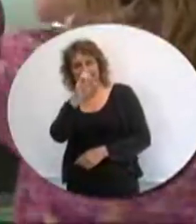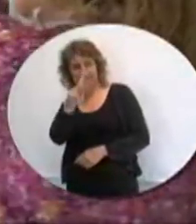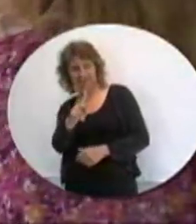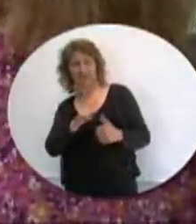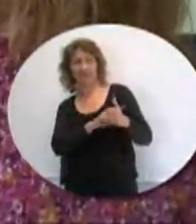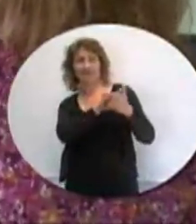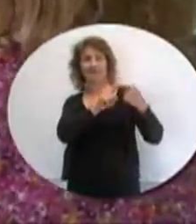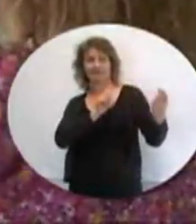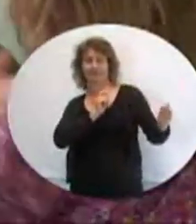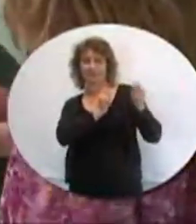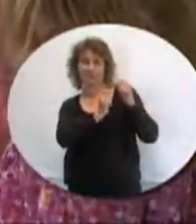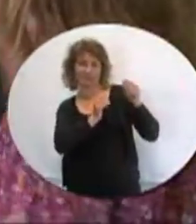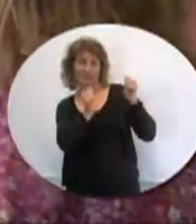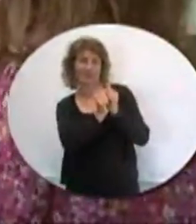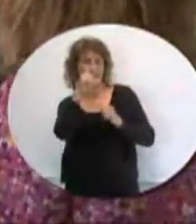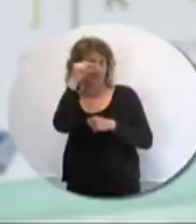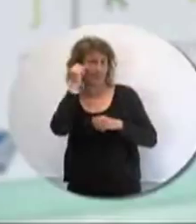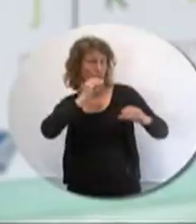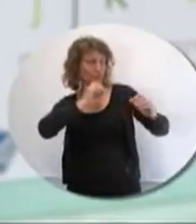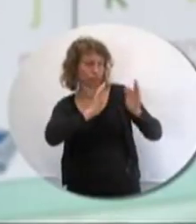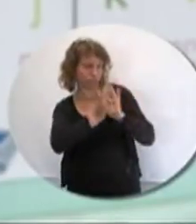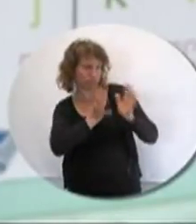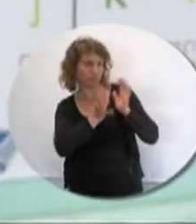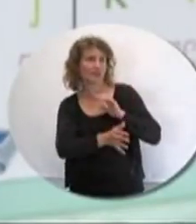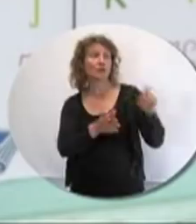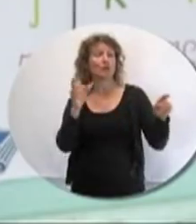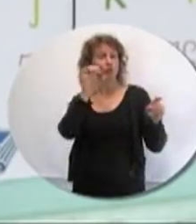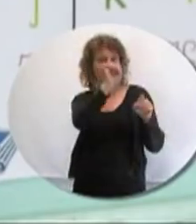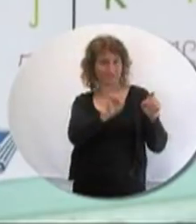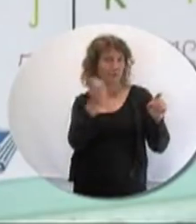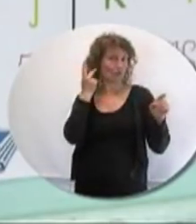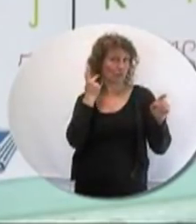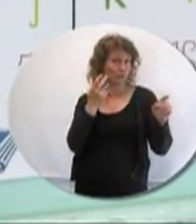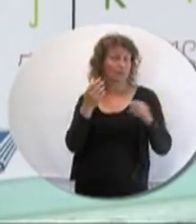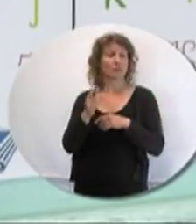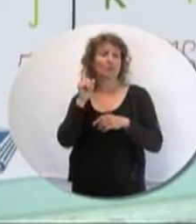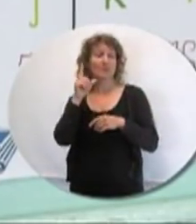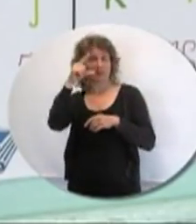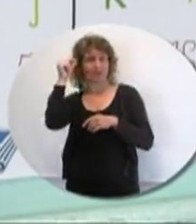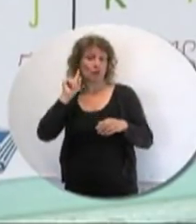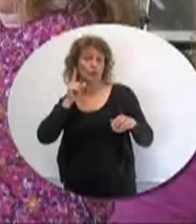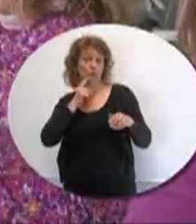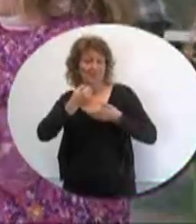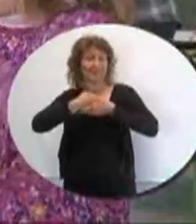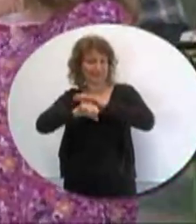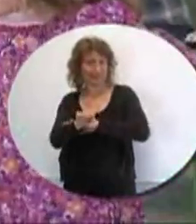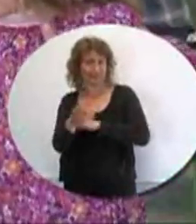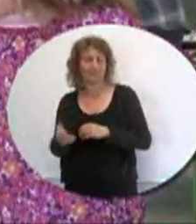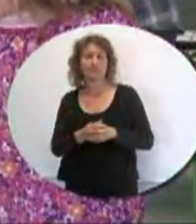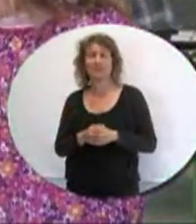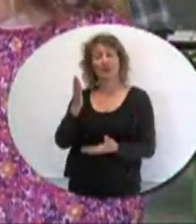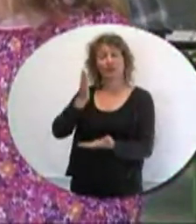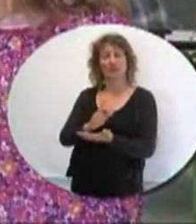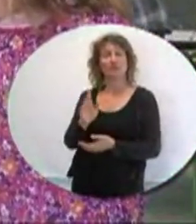Swazik et Nabella sont en grande conversation en langue des signes. Si Swazik entend parfaitement, Nabella, elle, est sourde de